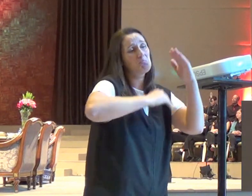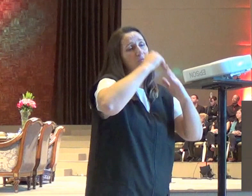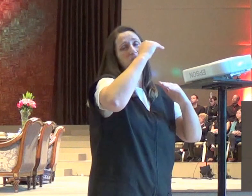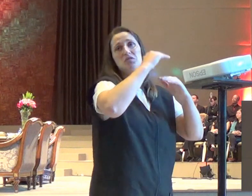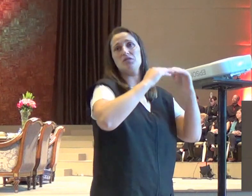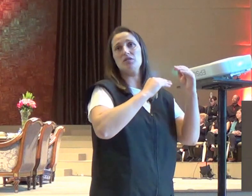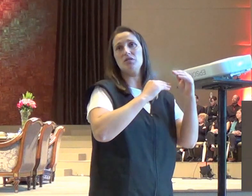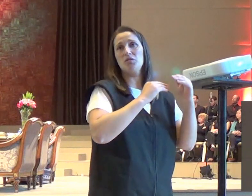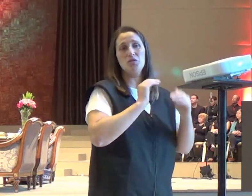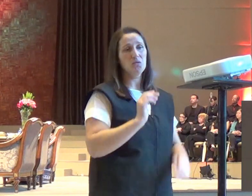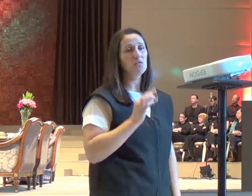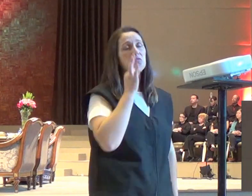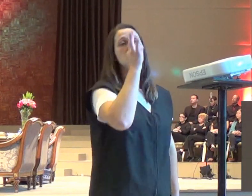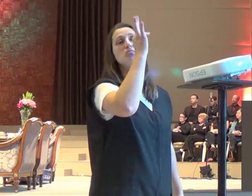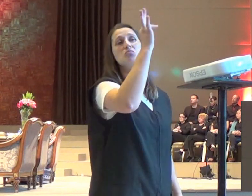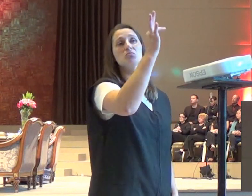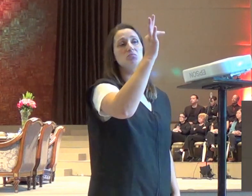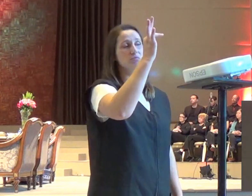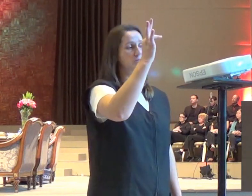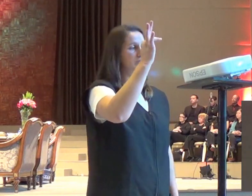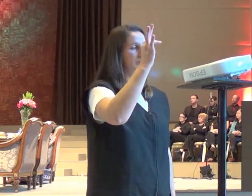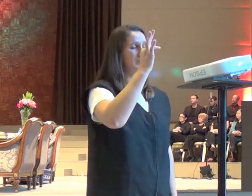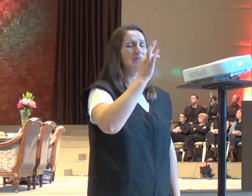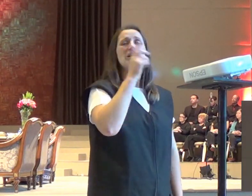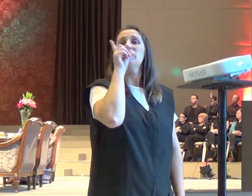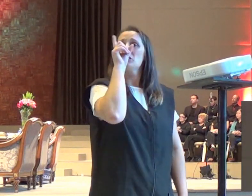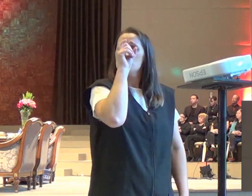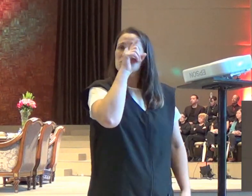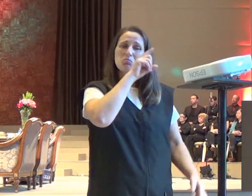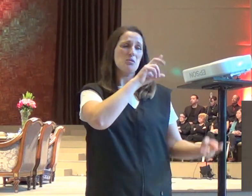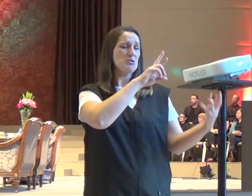o que a gente vai ser, como é que vai ser, é muita